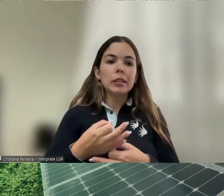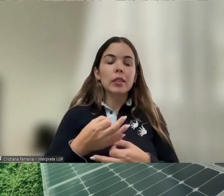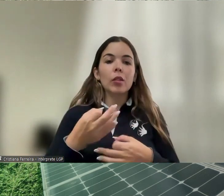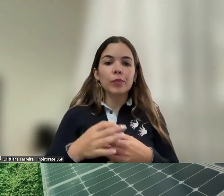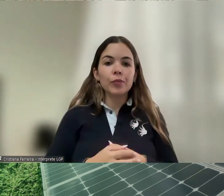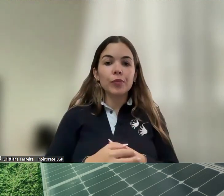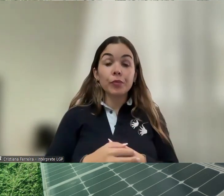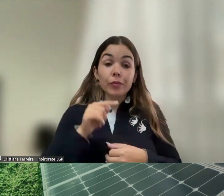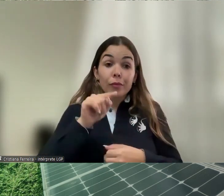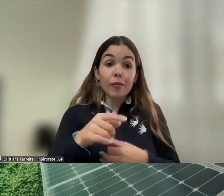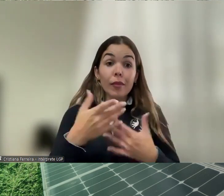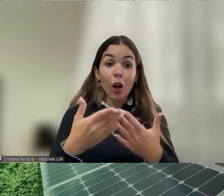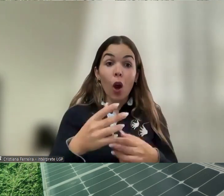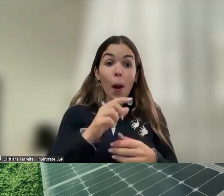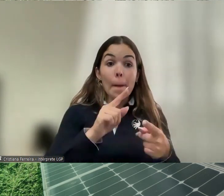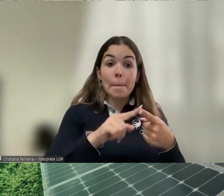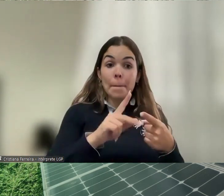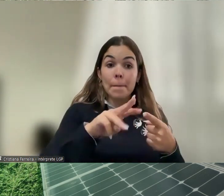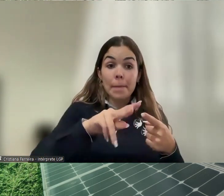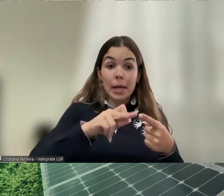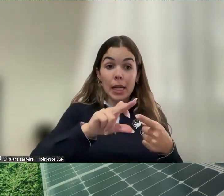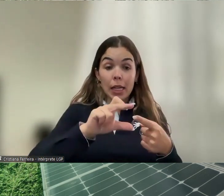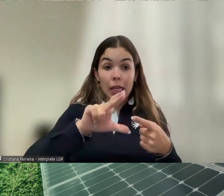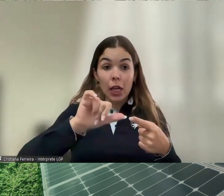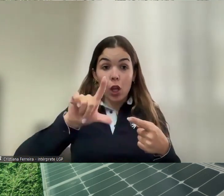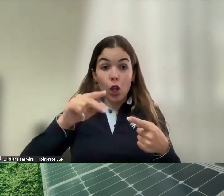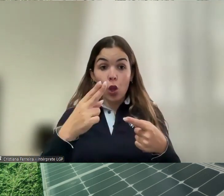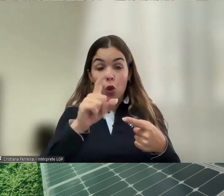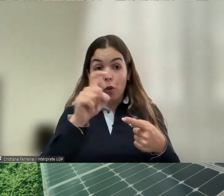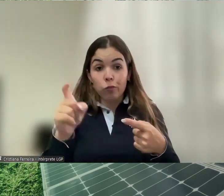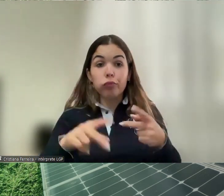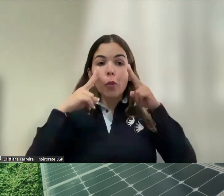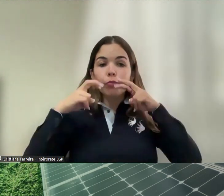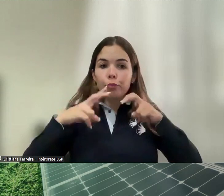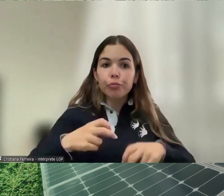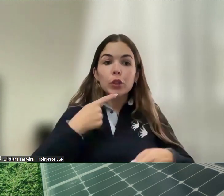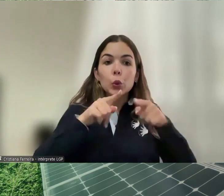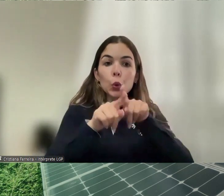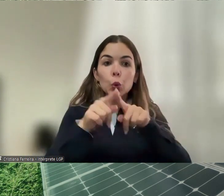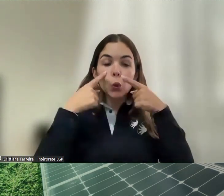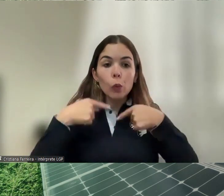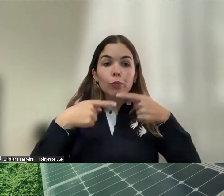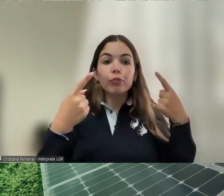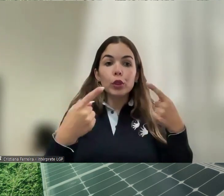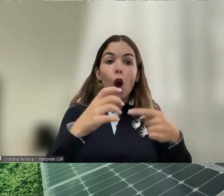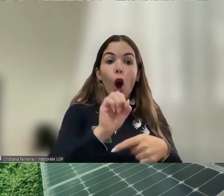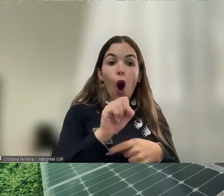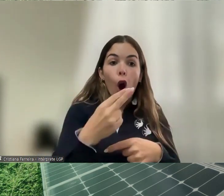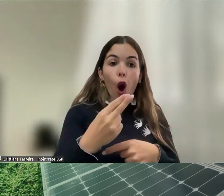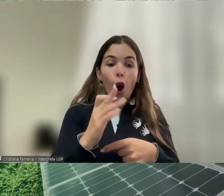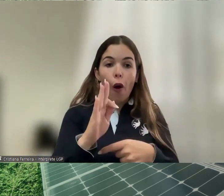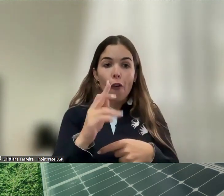da Luz Fernandes é investigadora na Unidade de Investigação em Governação, Competitividade e Políticas Públicas, o GovCop, da Universidade de